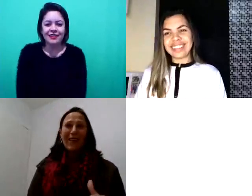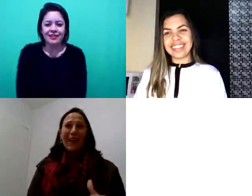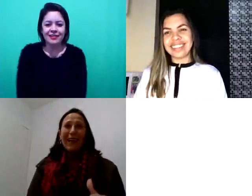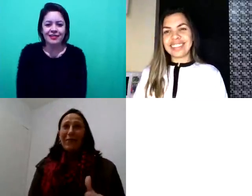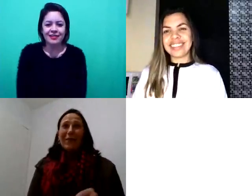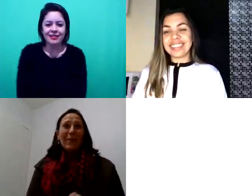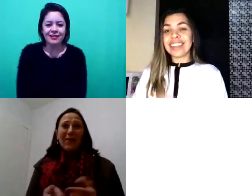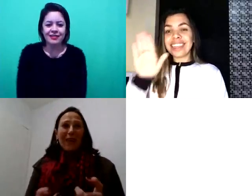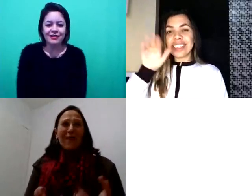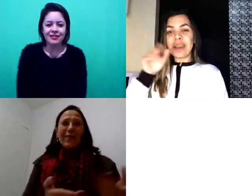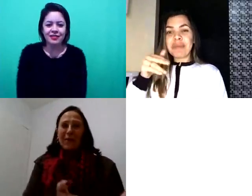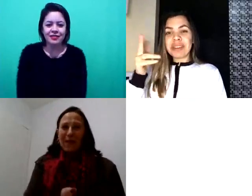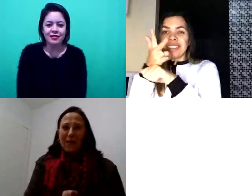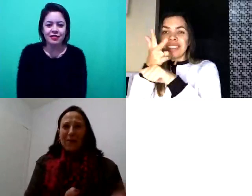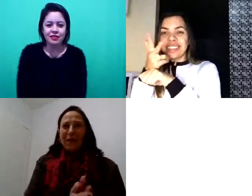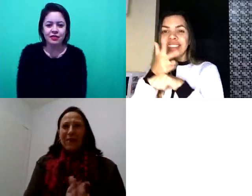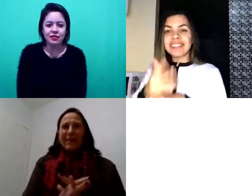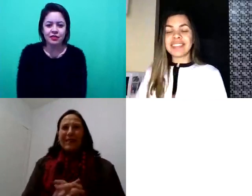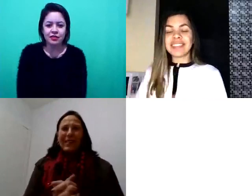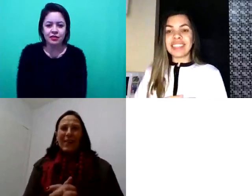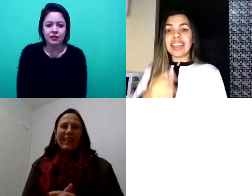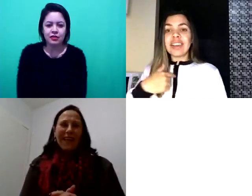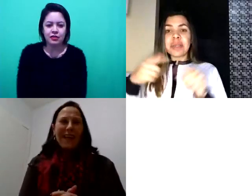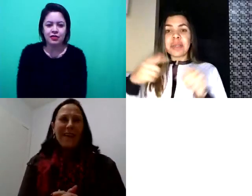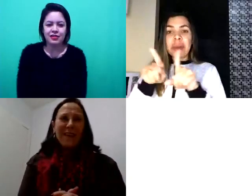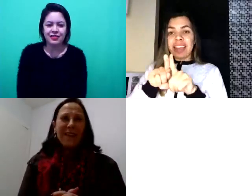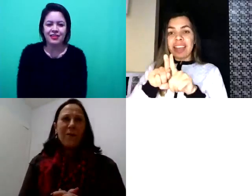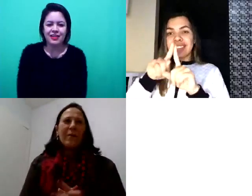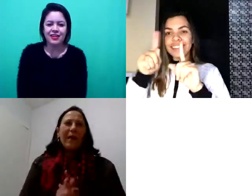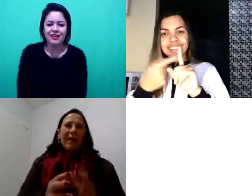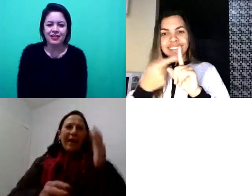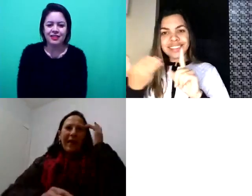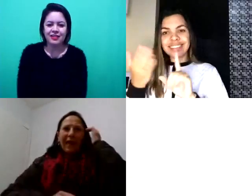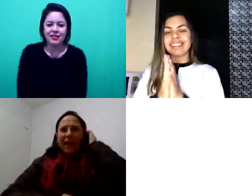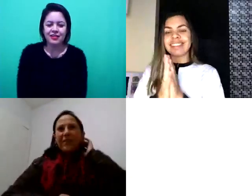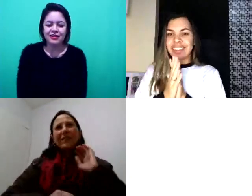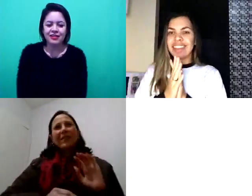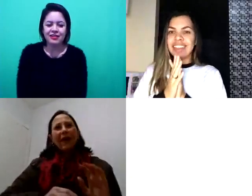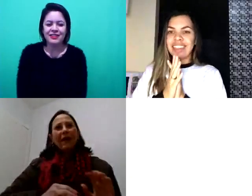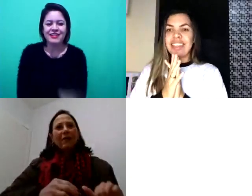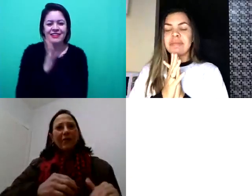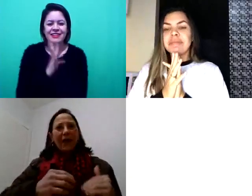vídeo. Ela falou: eu também estou grávida, porque a nossa estagiária está grávida. Então, a gente já